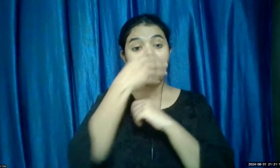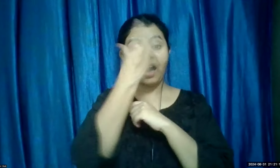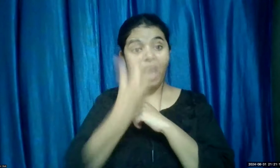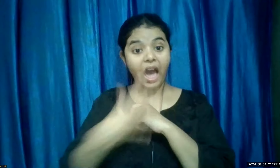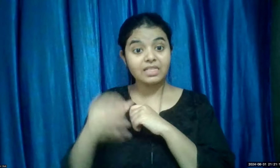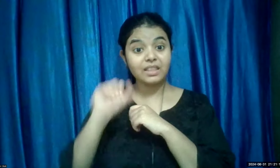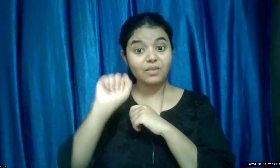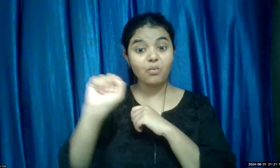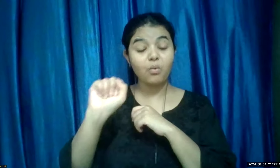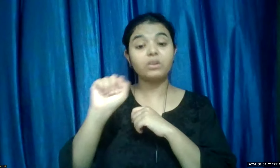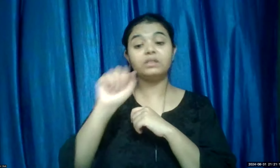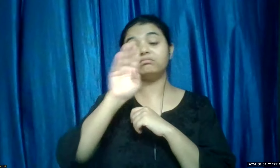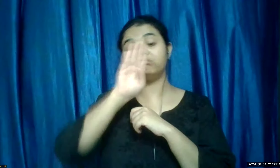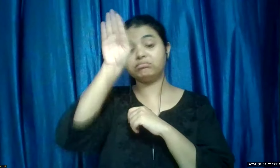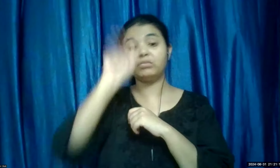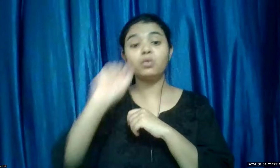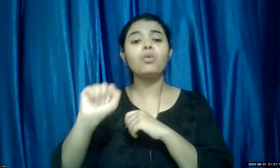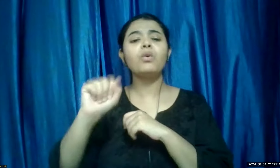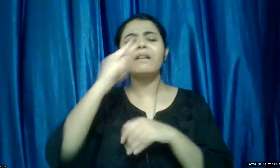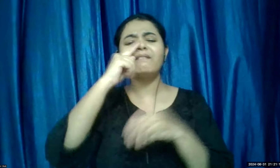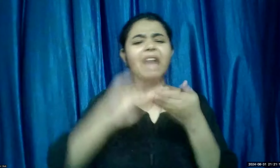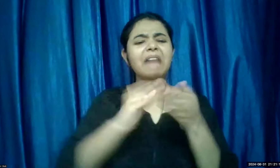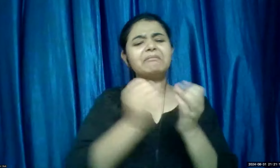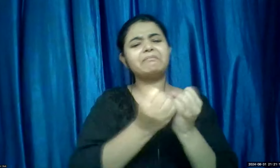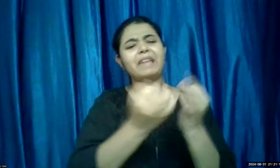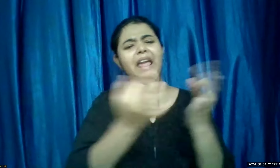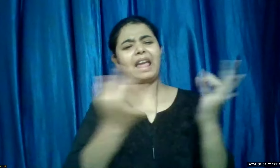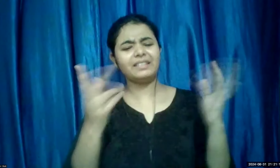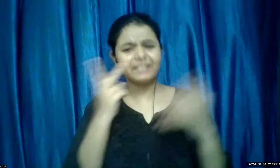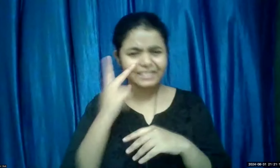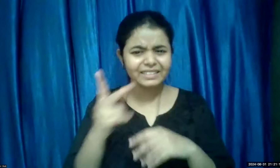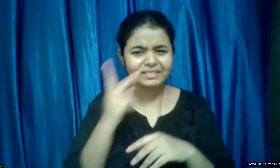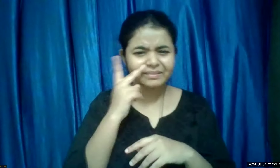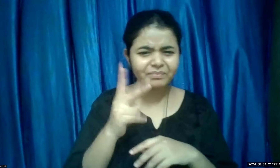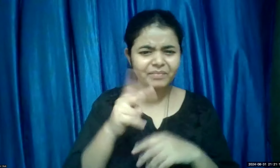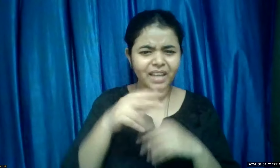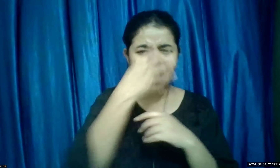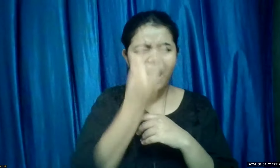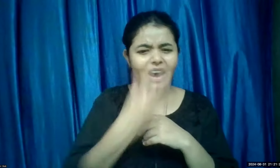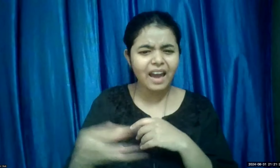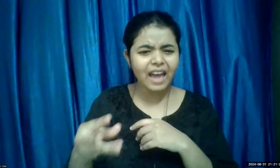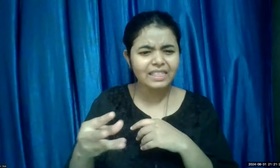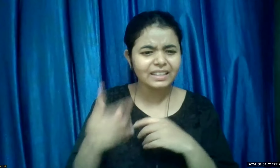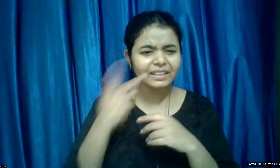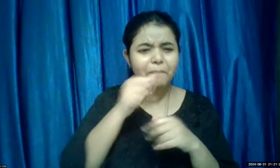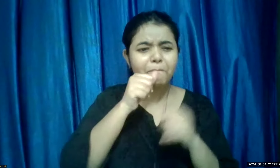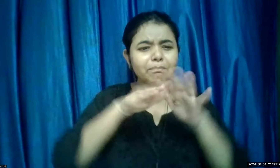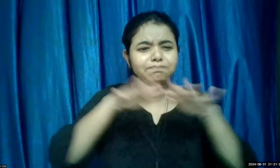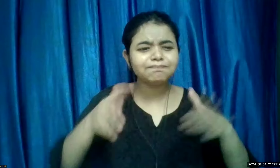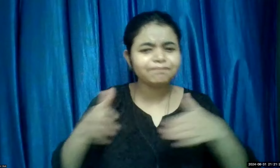में नदी में स्नान कर रहा था, खेल रहा था। आपने कभी देखा है हाथी को कैसे नदी में स्नान करता है, कैसे खेलता है,